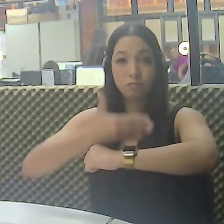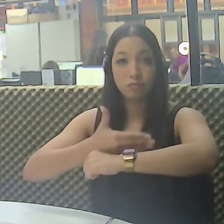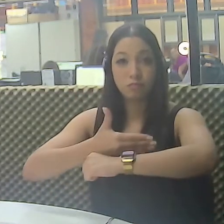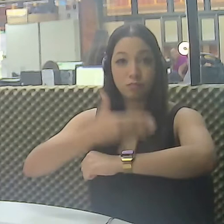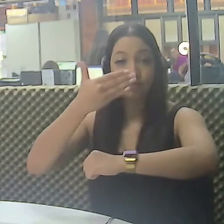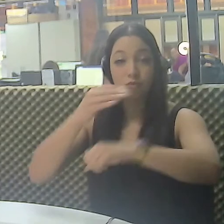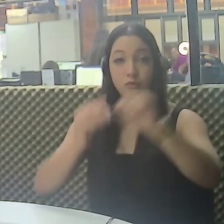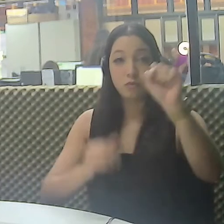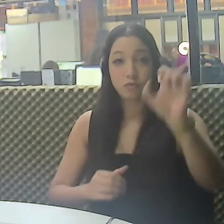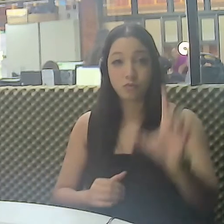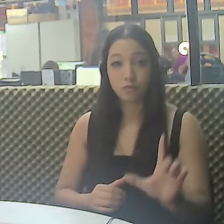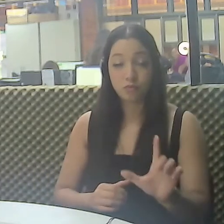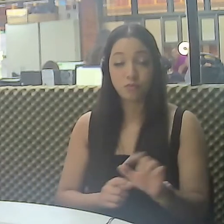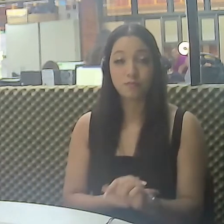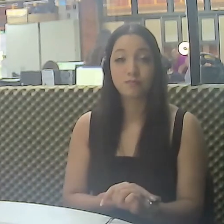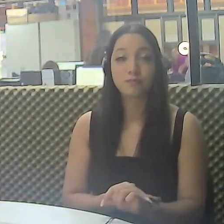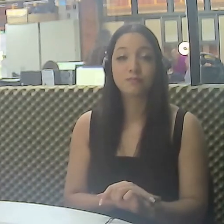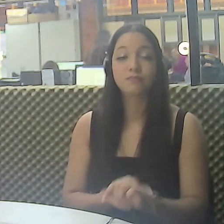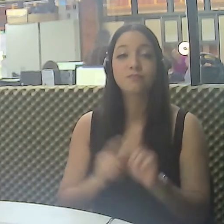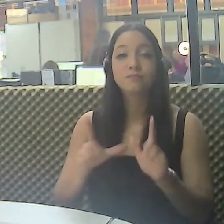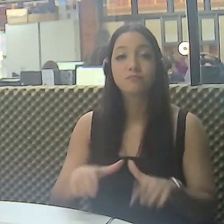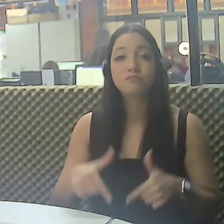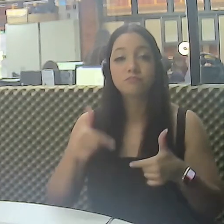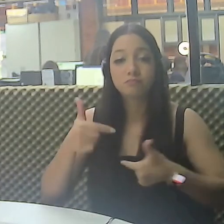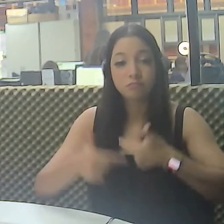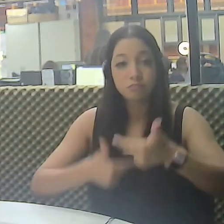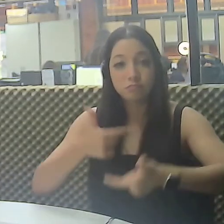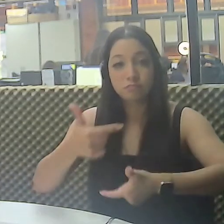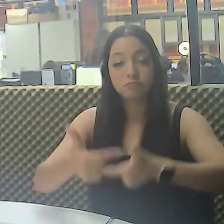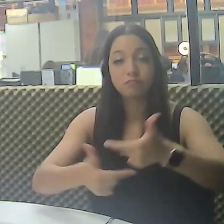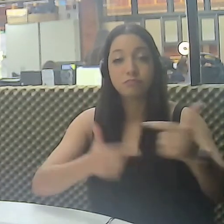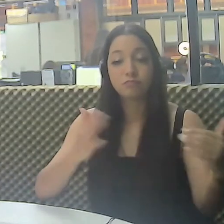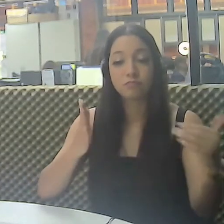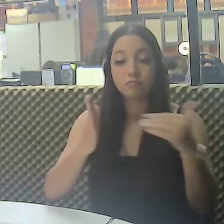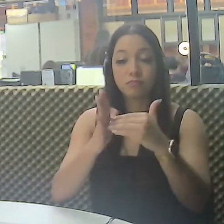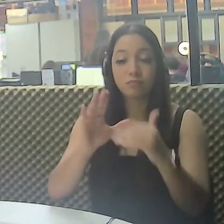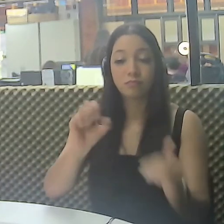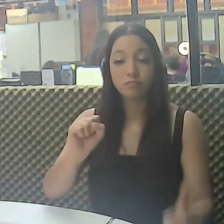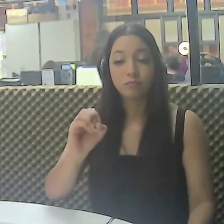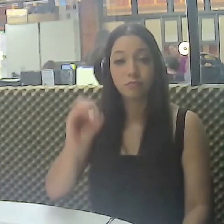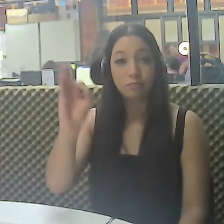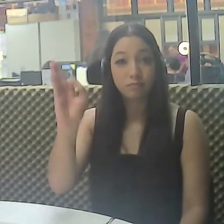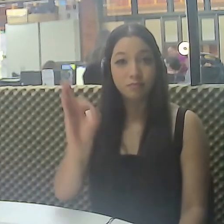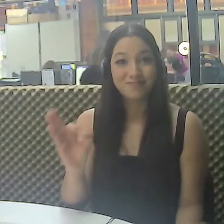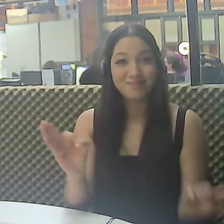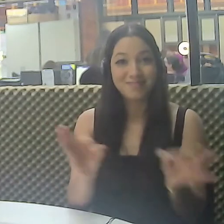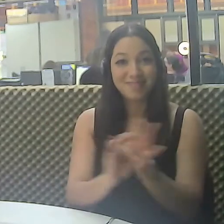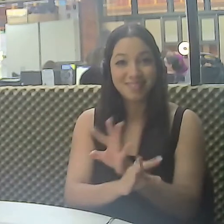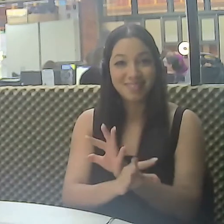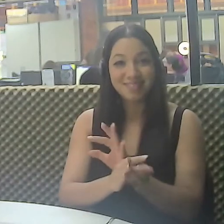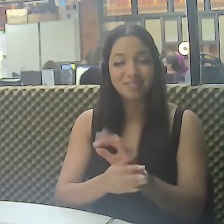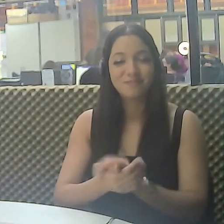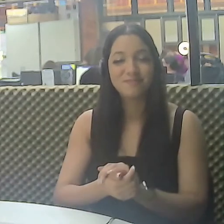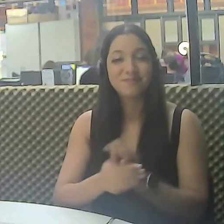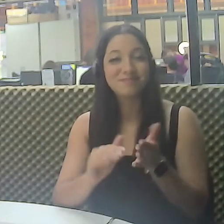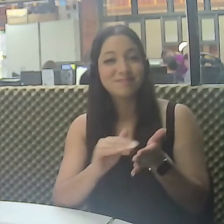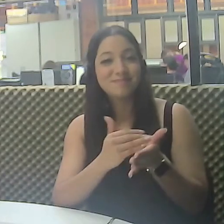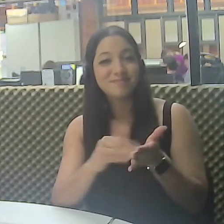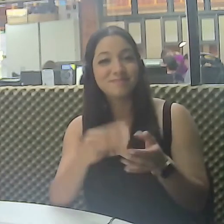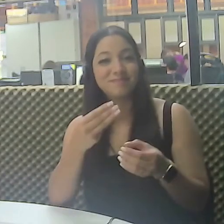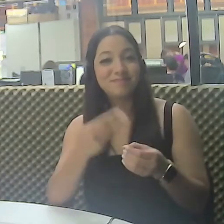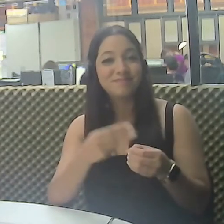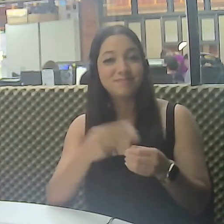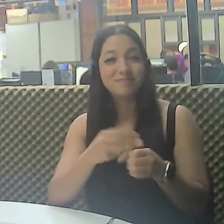do lado sul do viaduto. Com a execução dos trabalhos, a obra chegou a 80% de conclusão. O secretário municipal